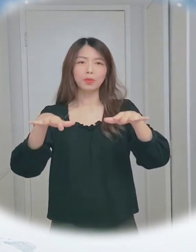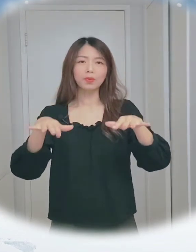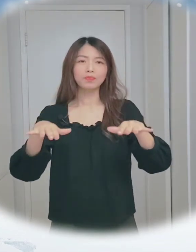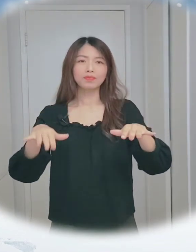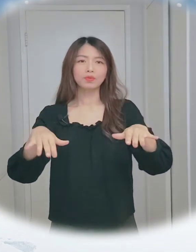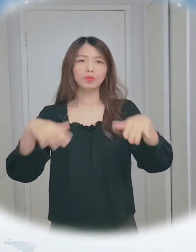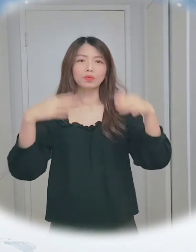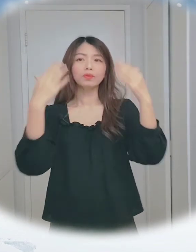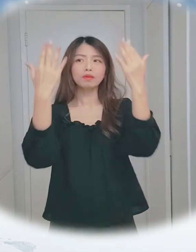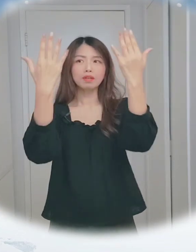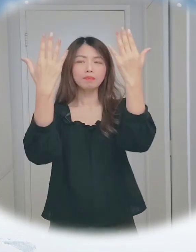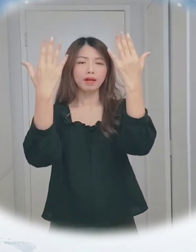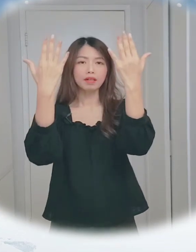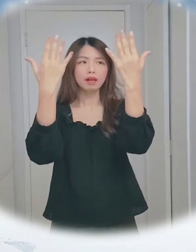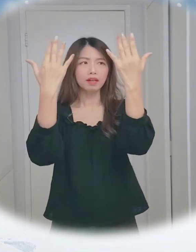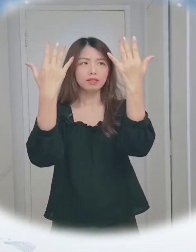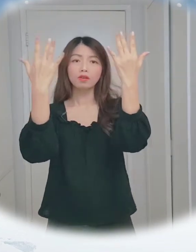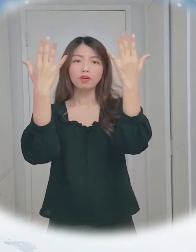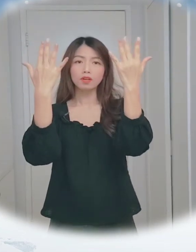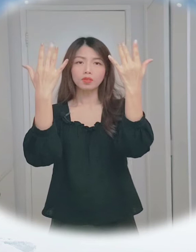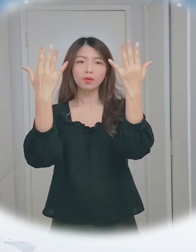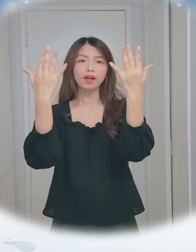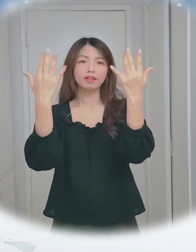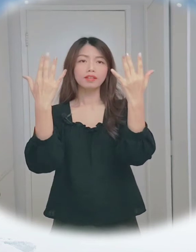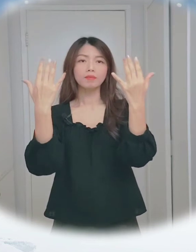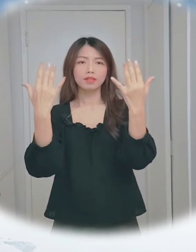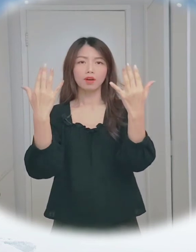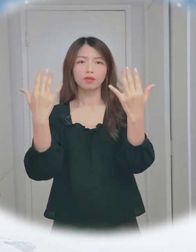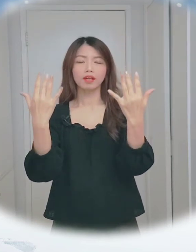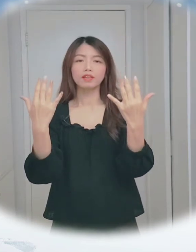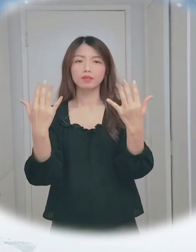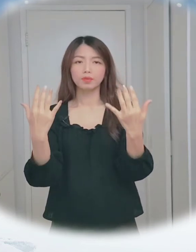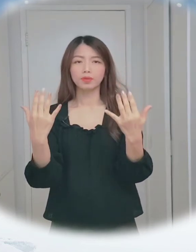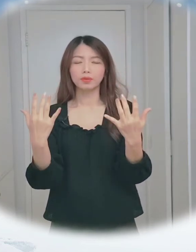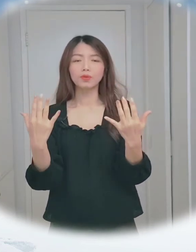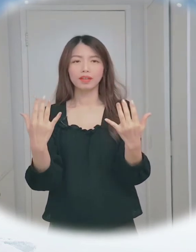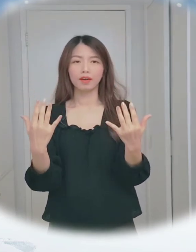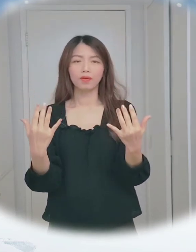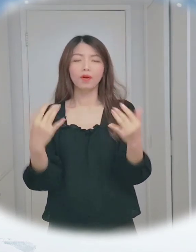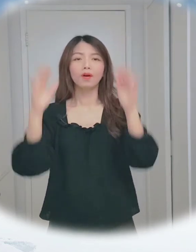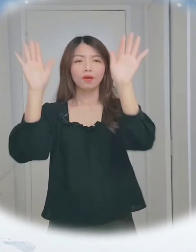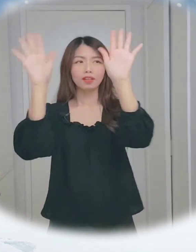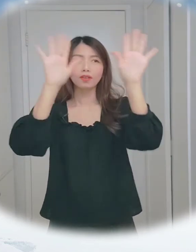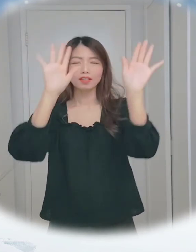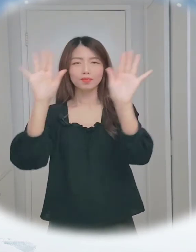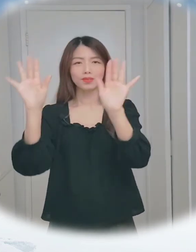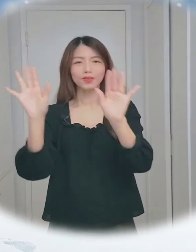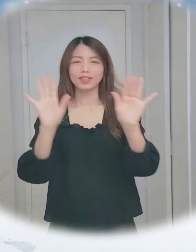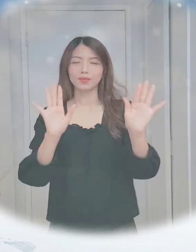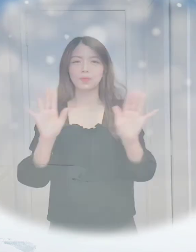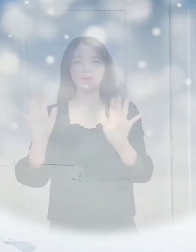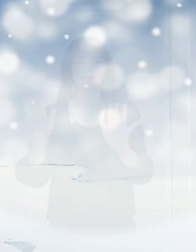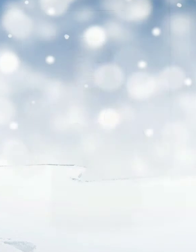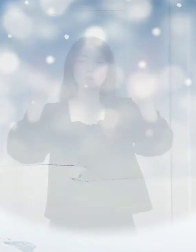계시고 또 손등이 밖을 향하게 해서 천천히 손가락을 흔들면서 내리시는 분들도 계세요. 이렇게 하시는